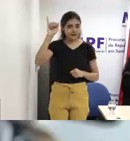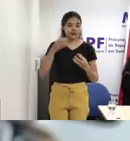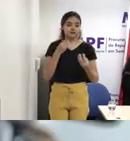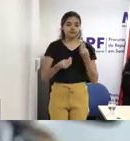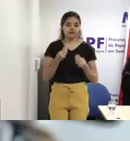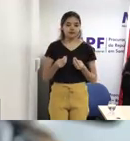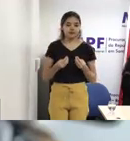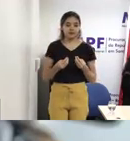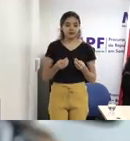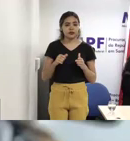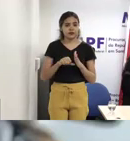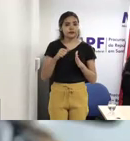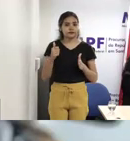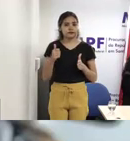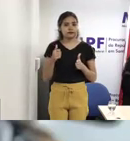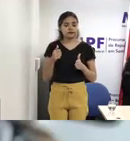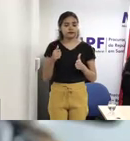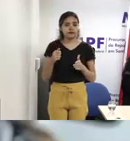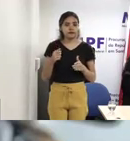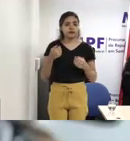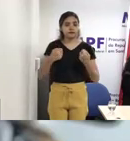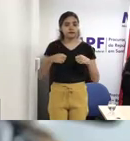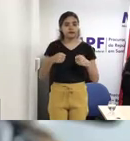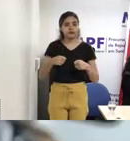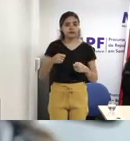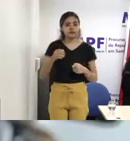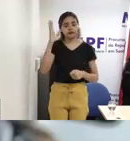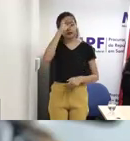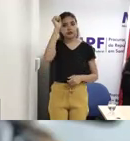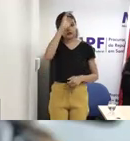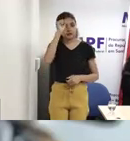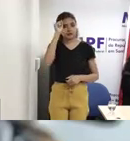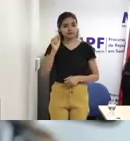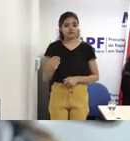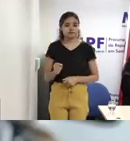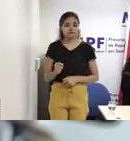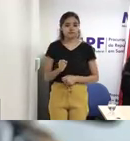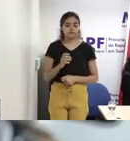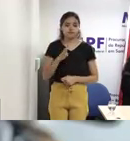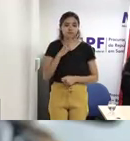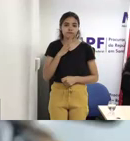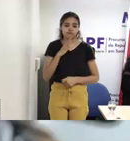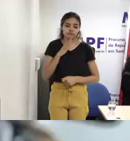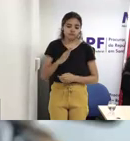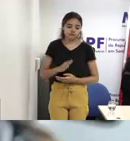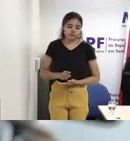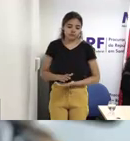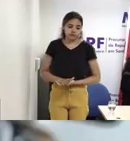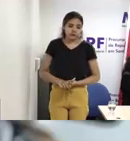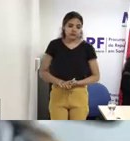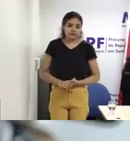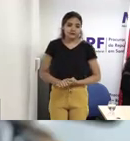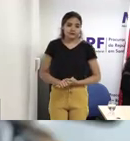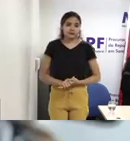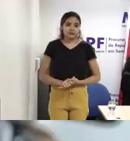gente conhece então vou passar aqui por alguns conceitos alguns o Dr Gilberto já tratou aqui mas eu vou reforçar